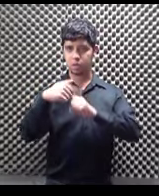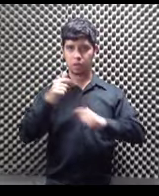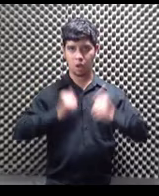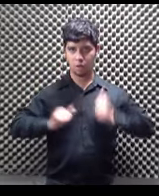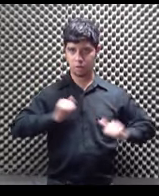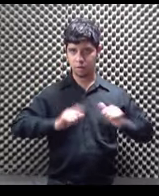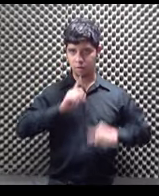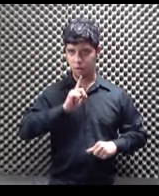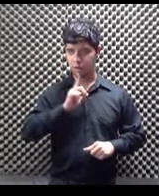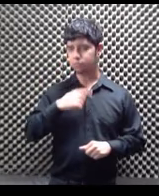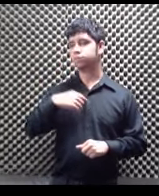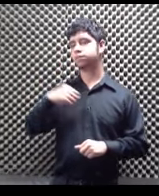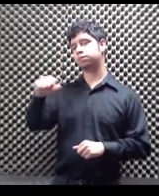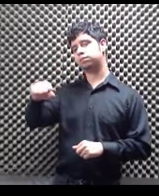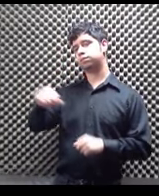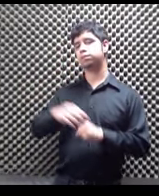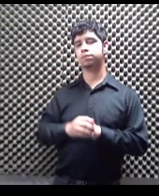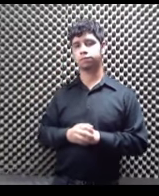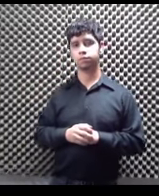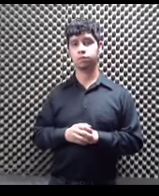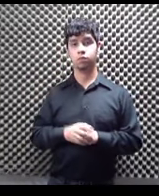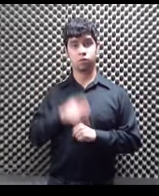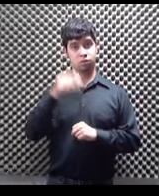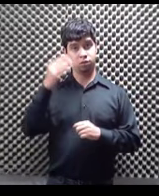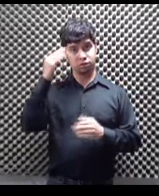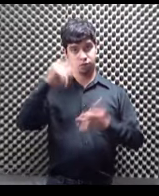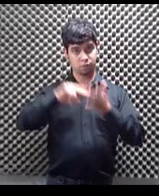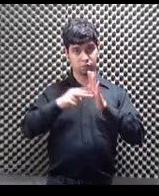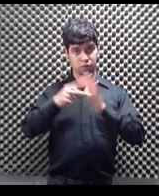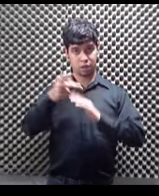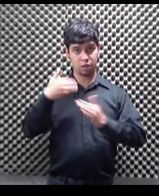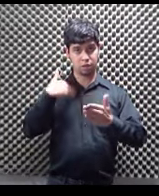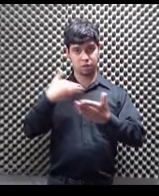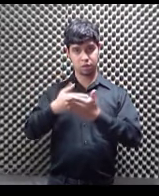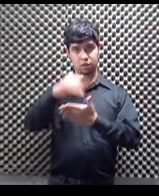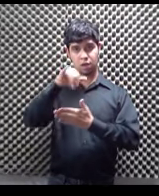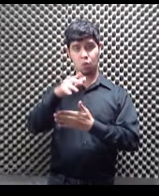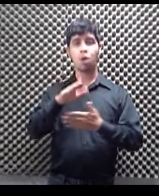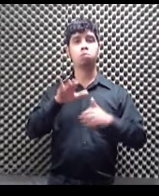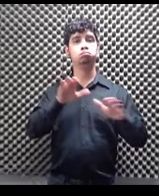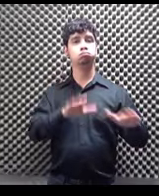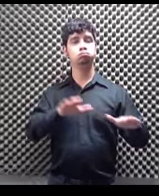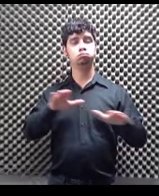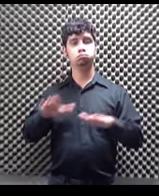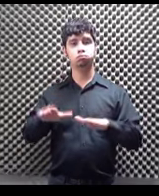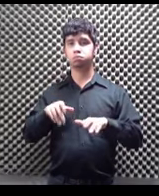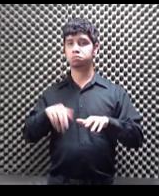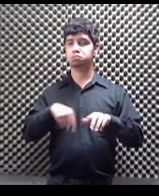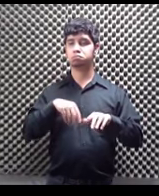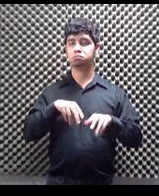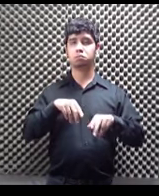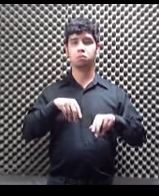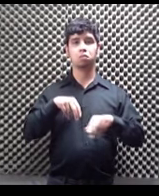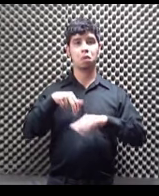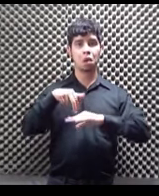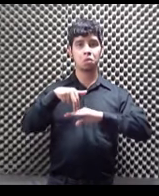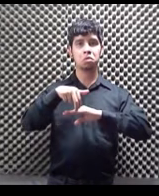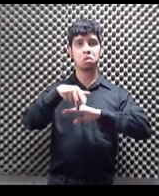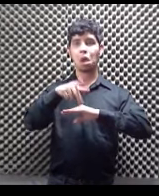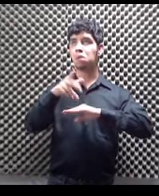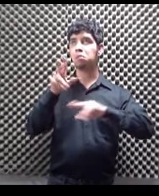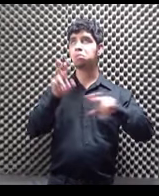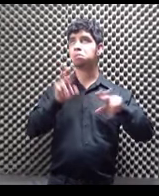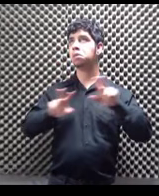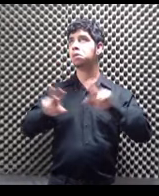8:30 Ok, o sea que usted llegue a San Juan con calma. Va y mira, se toma un cafecito allí mismo. En las cuatro estaciones. En las cuatro estaciones, ¿verdad?